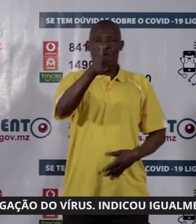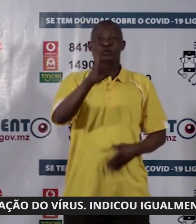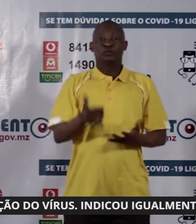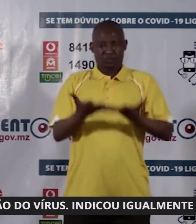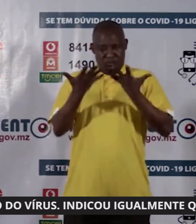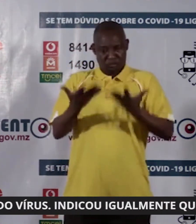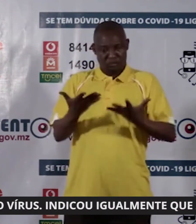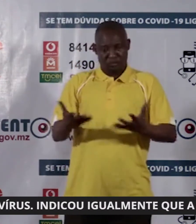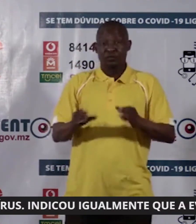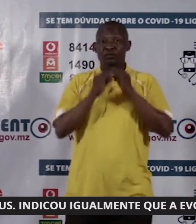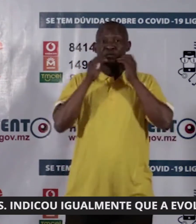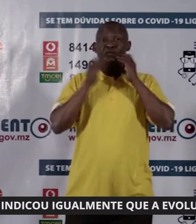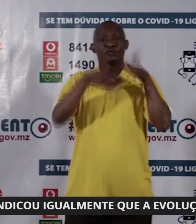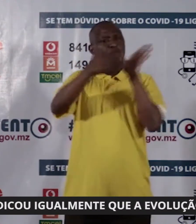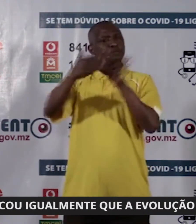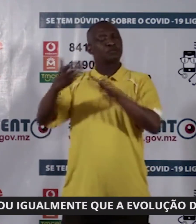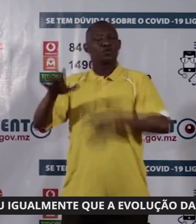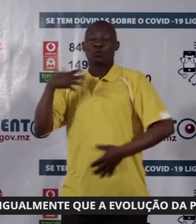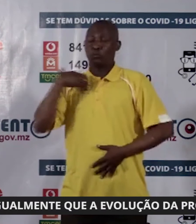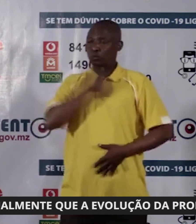19 óbitos devido à Covid-19.